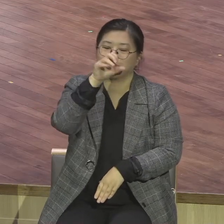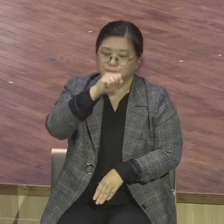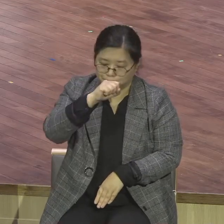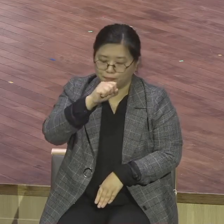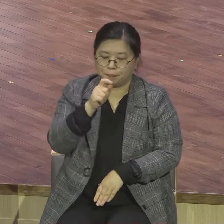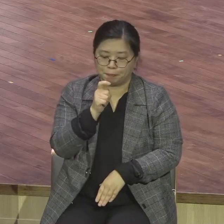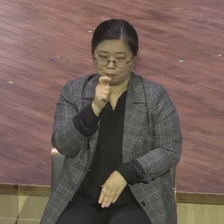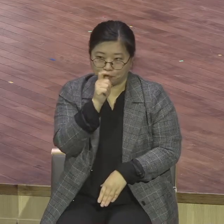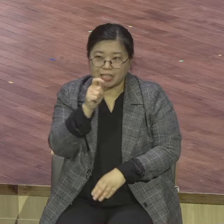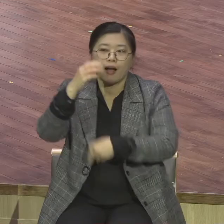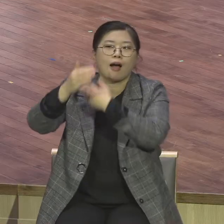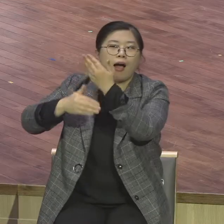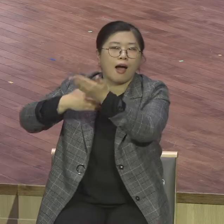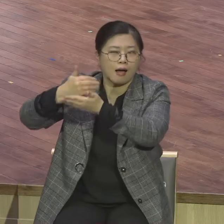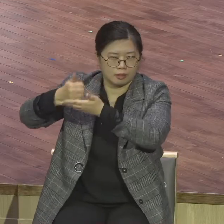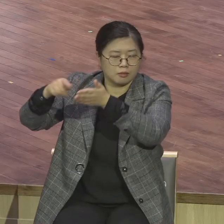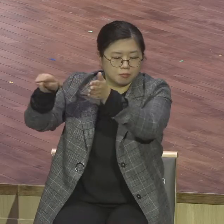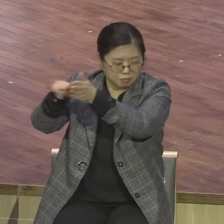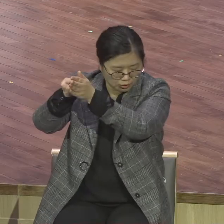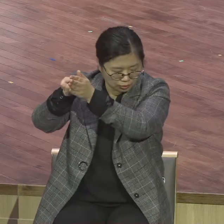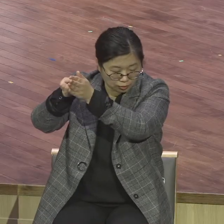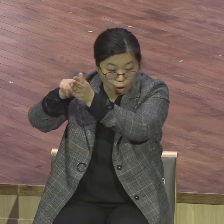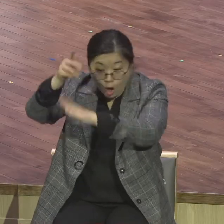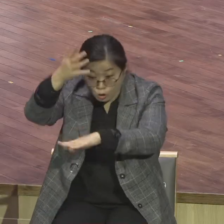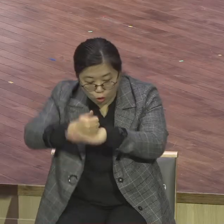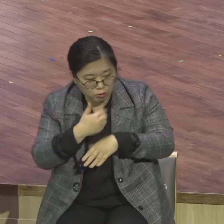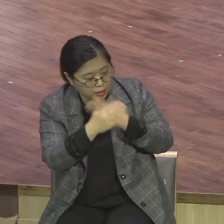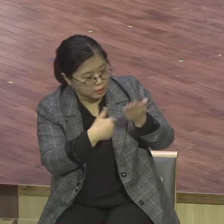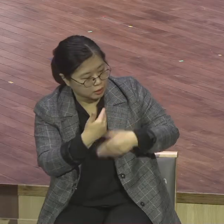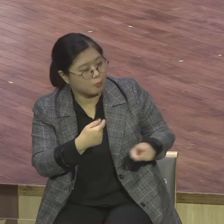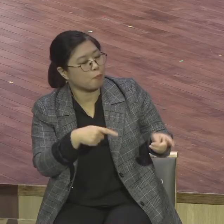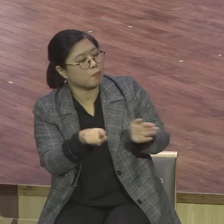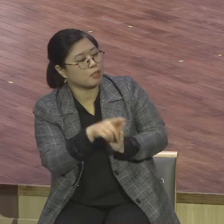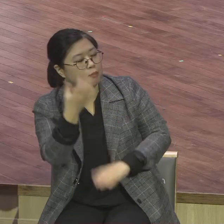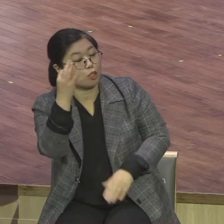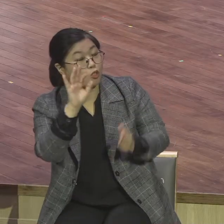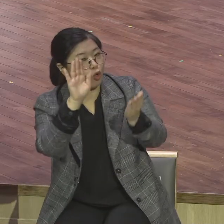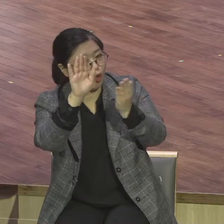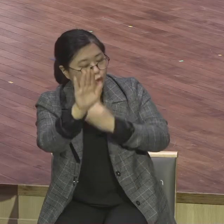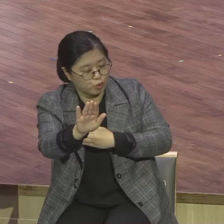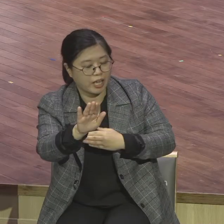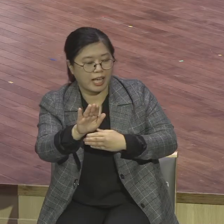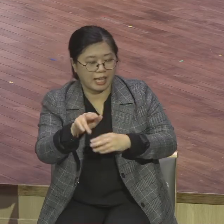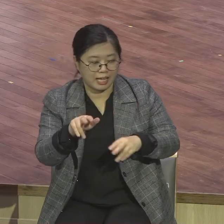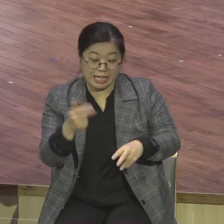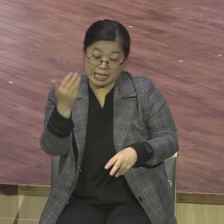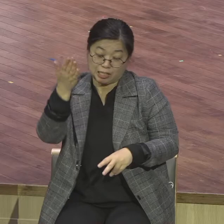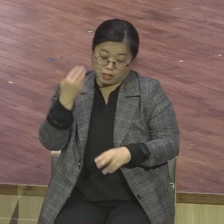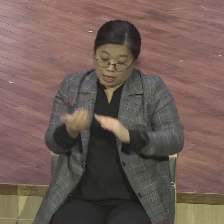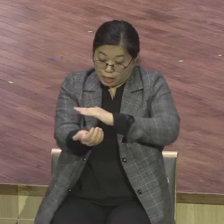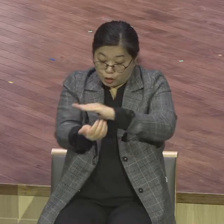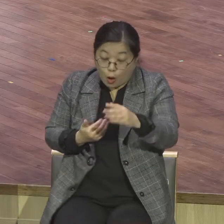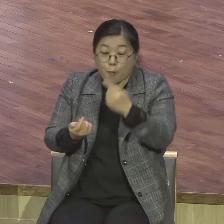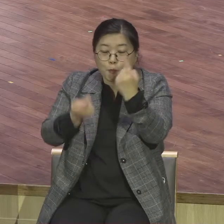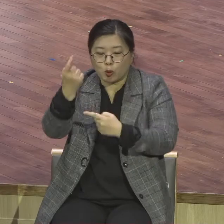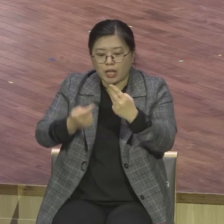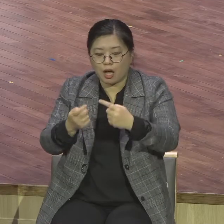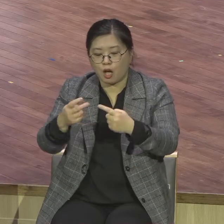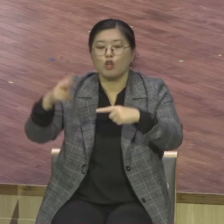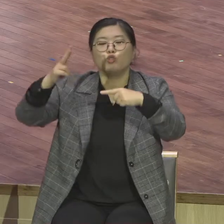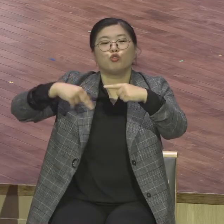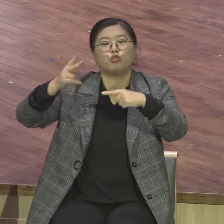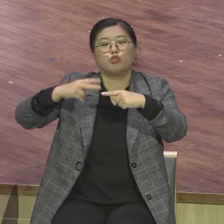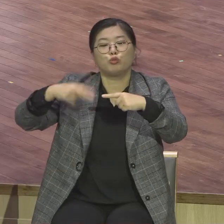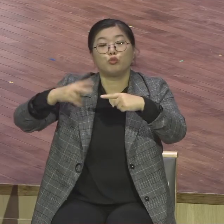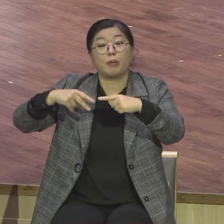갑절로, 갑절로 하나님이 다 그렇게 회복시켜 주셨다라고 우리는 말씀을 통해서 잘